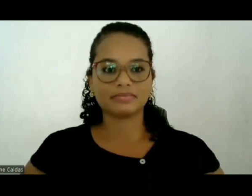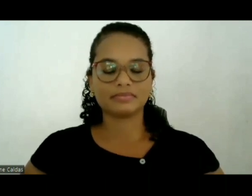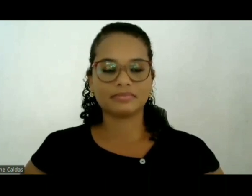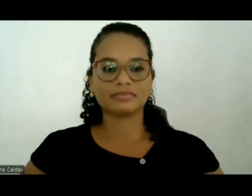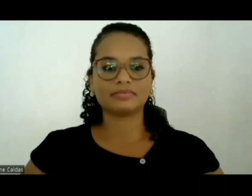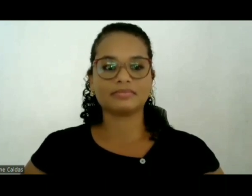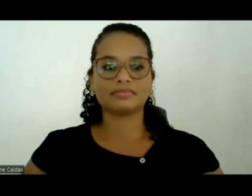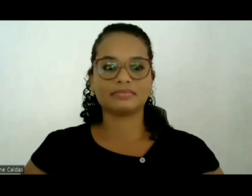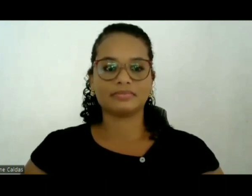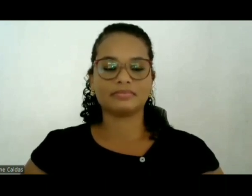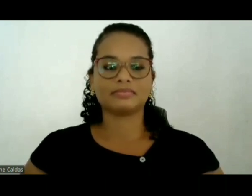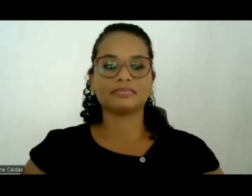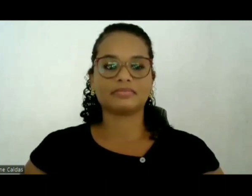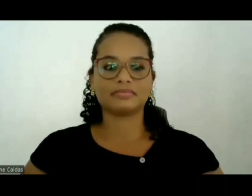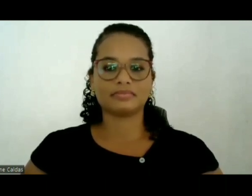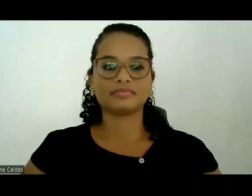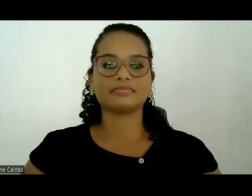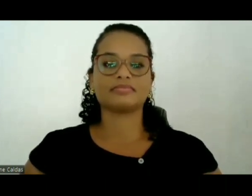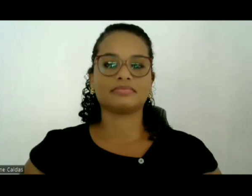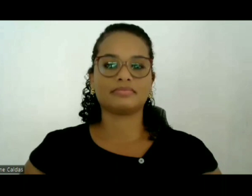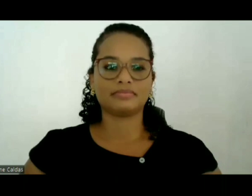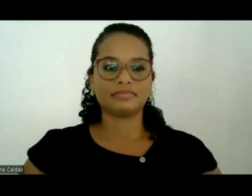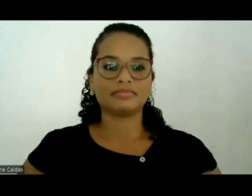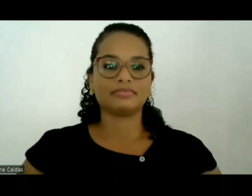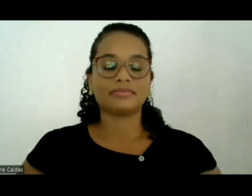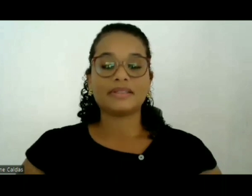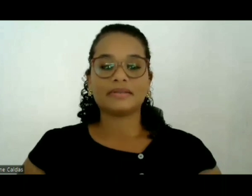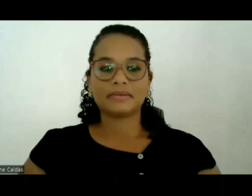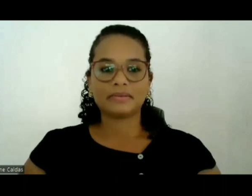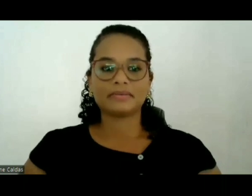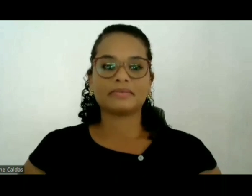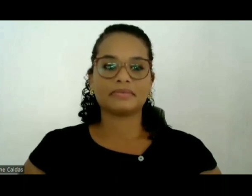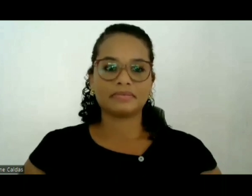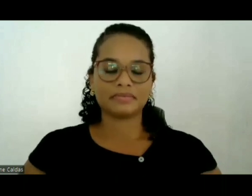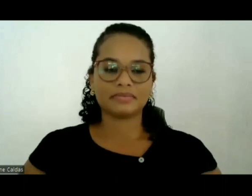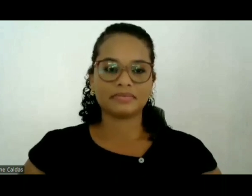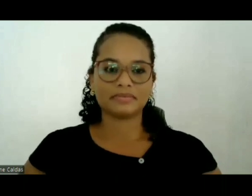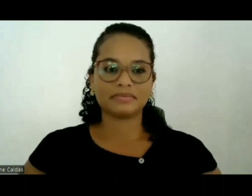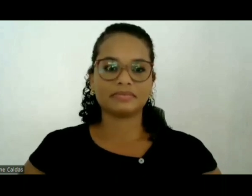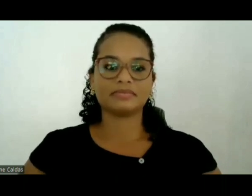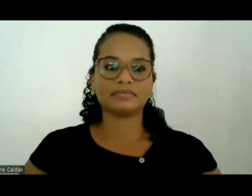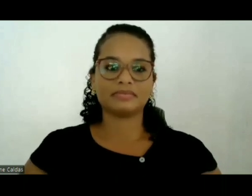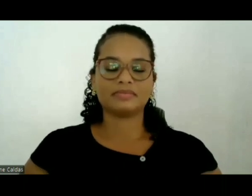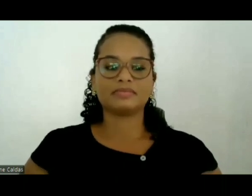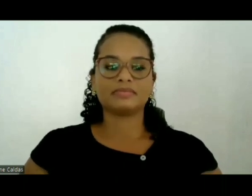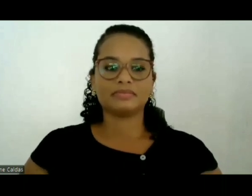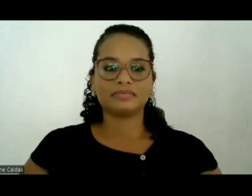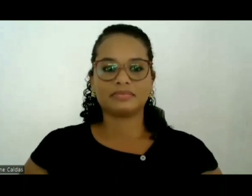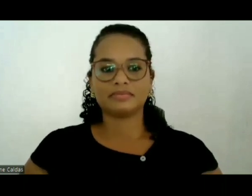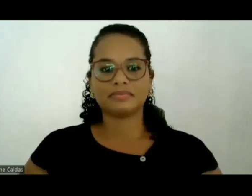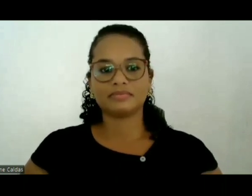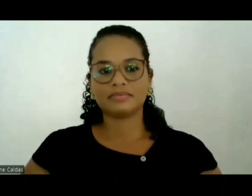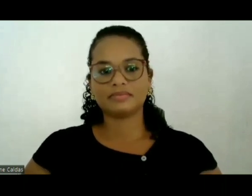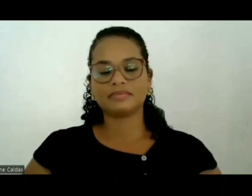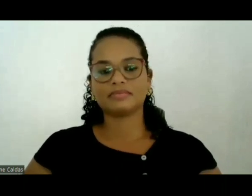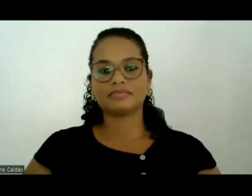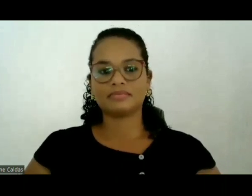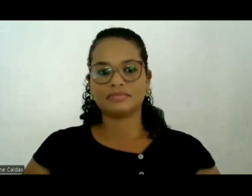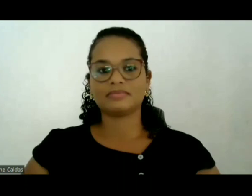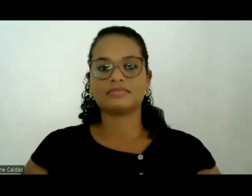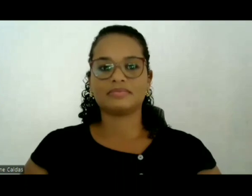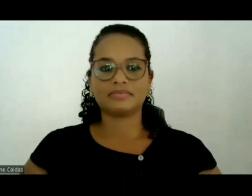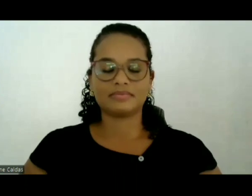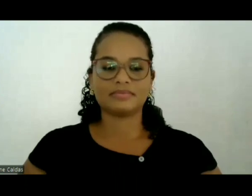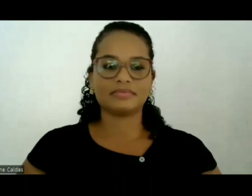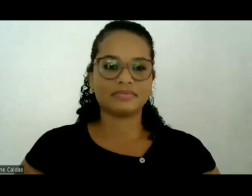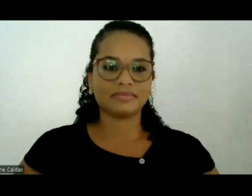um surdo, ela vai usar Libras e vai conseguir se comunicar. Não é um caso. A Libras é a língua de sinais brasileira,